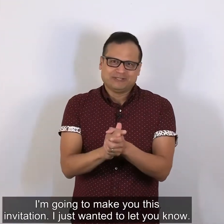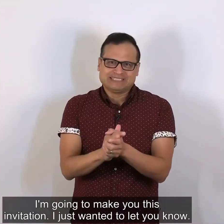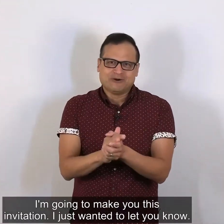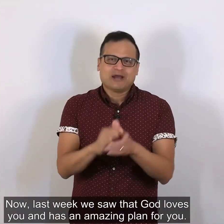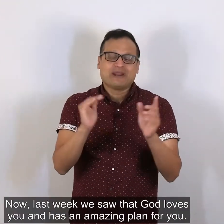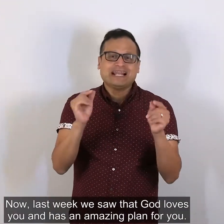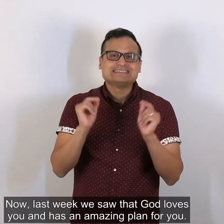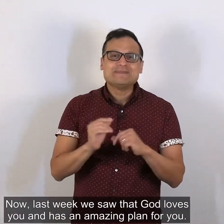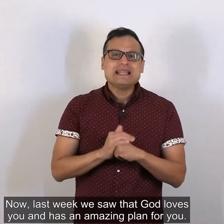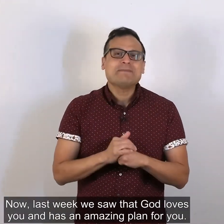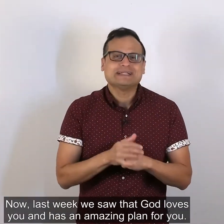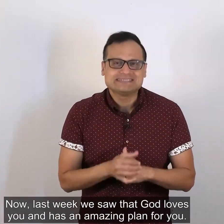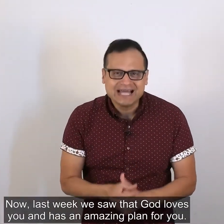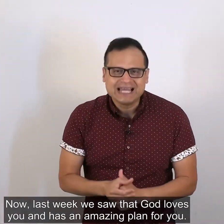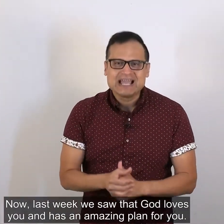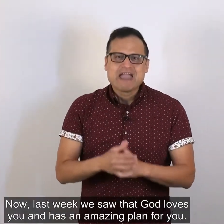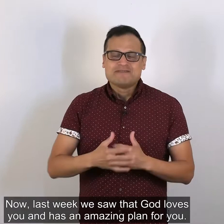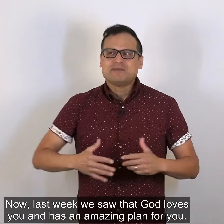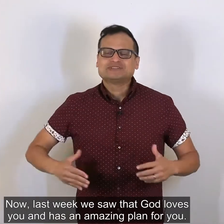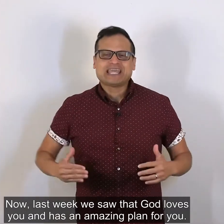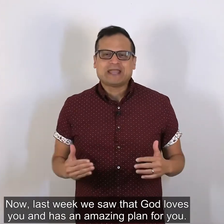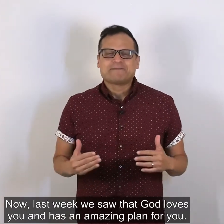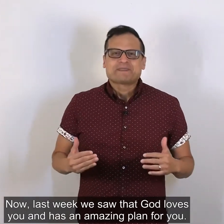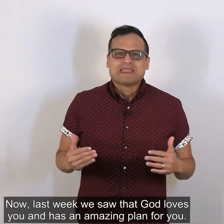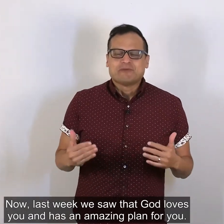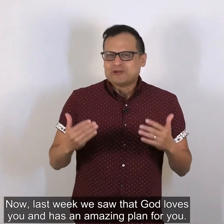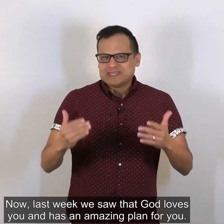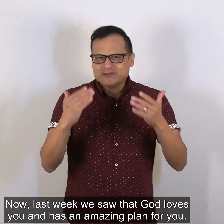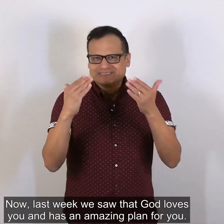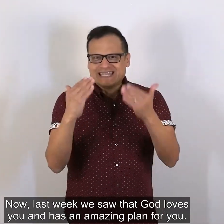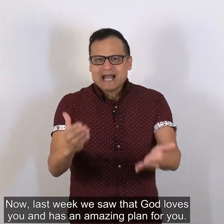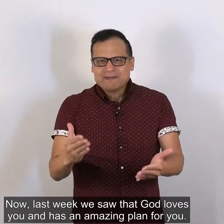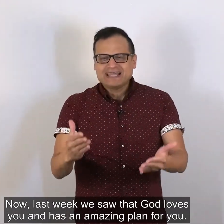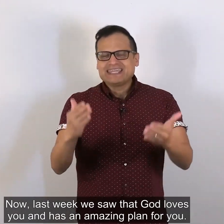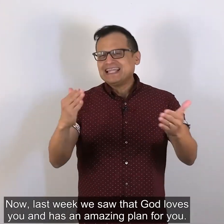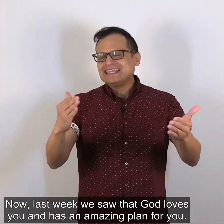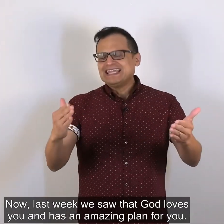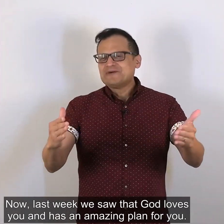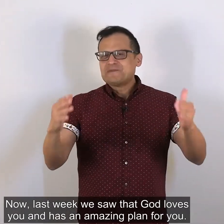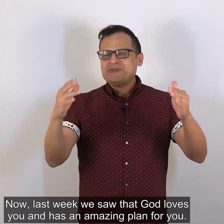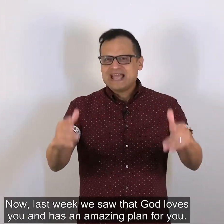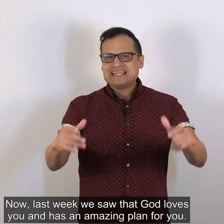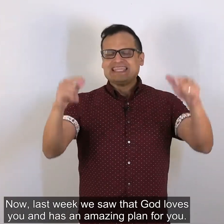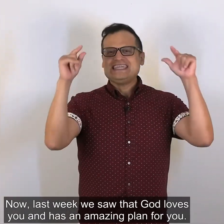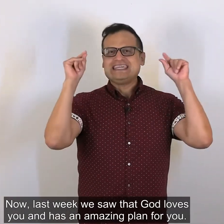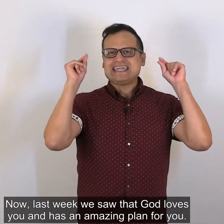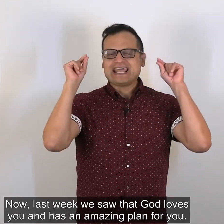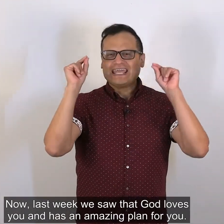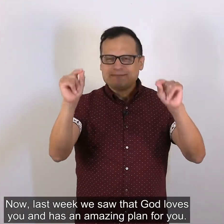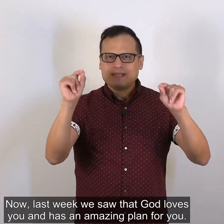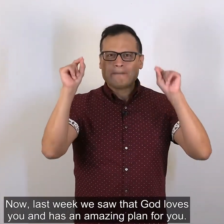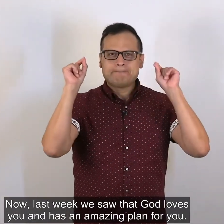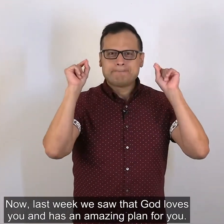ahora. Ahora, la semana pasada vimos que bueno, que Dios te ama y que Él tiene un plan increíble para